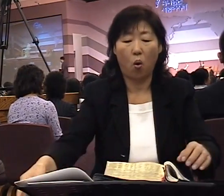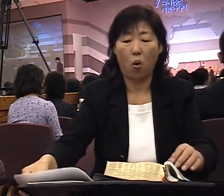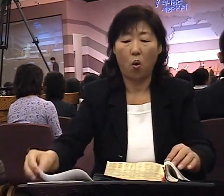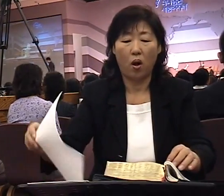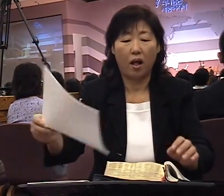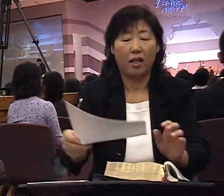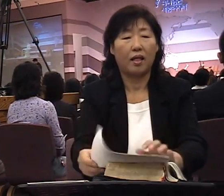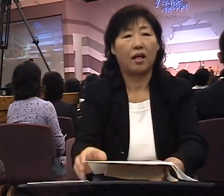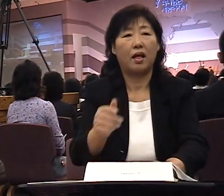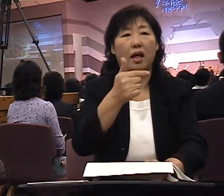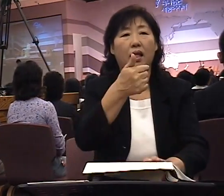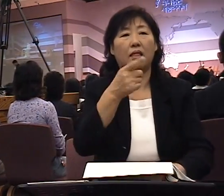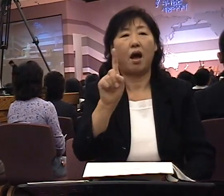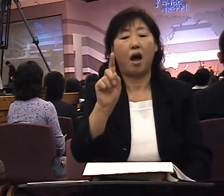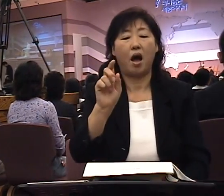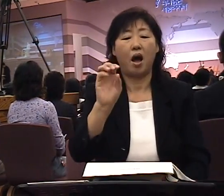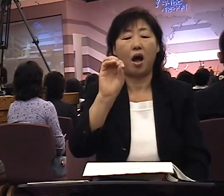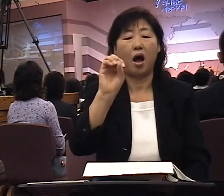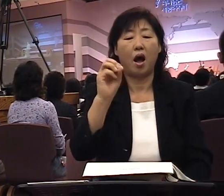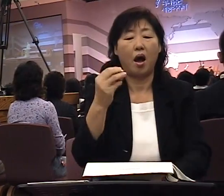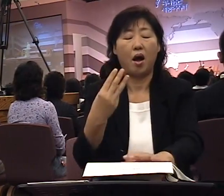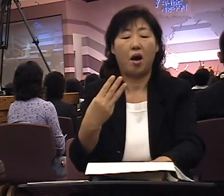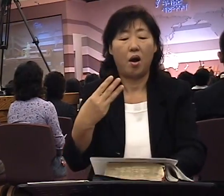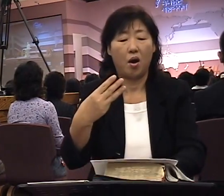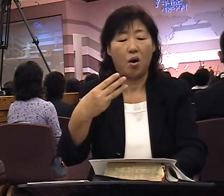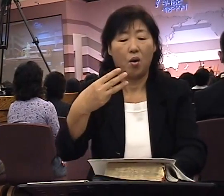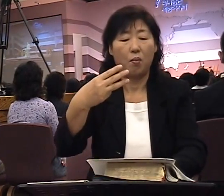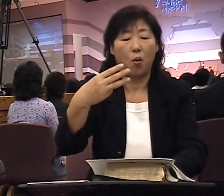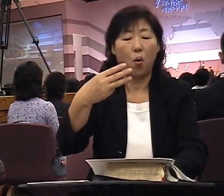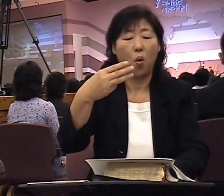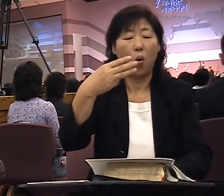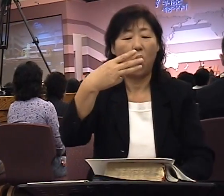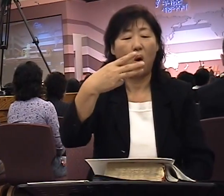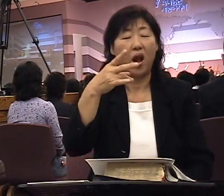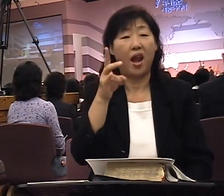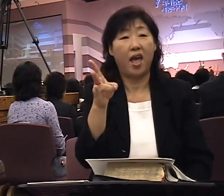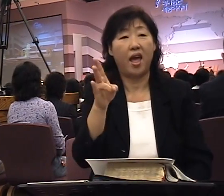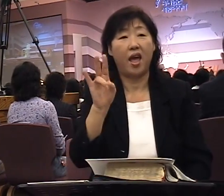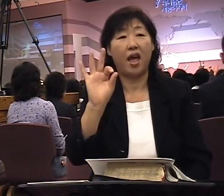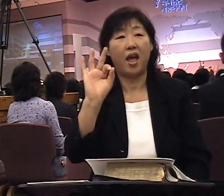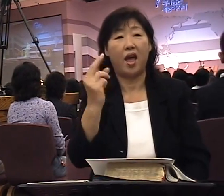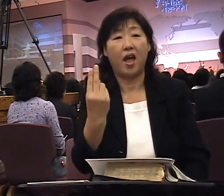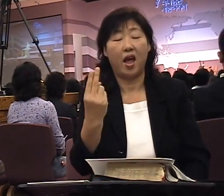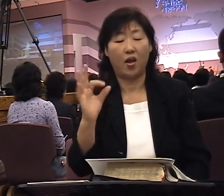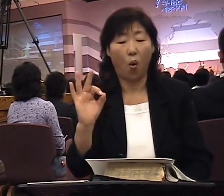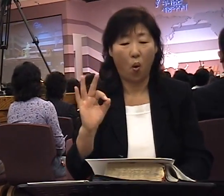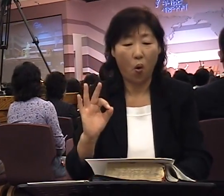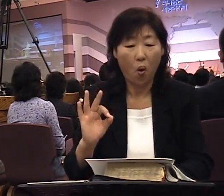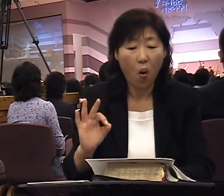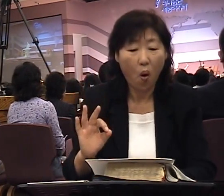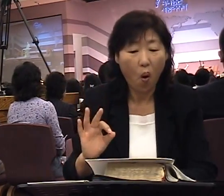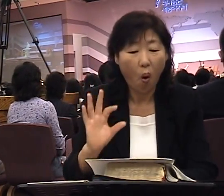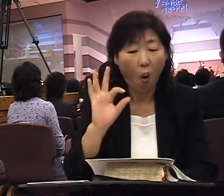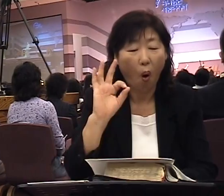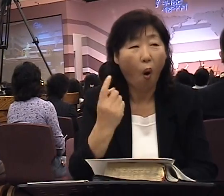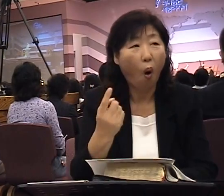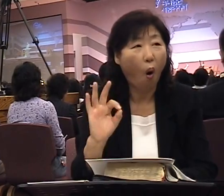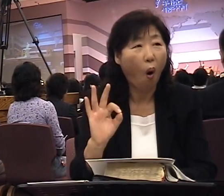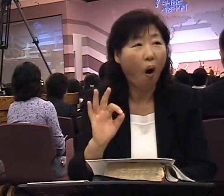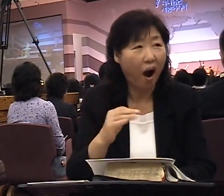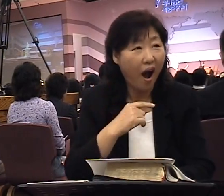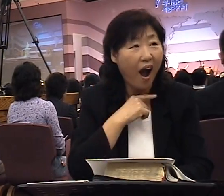나폴레옹 황제가 세력이 가장 우세했을 때 한 사람이 와서 물었다고 합니다.